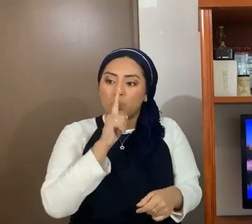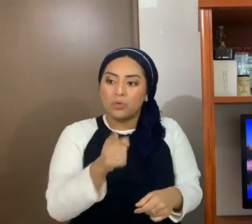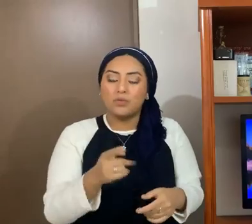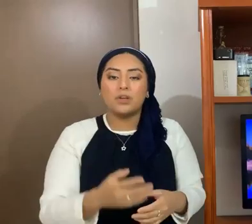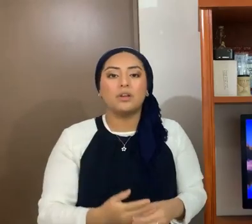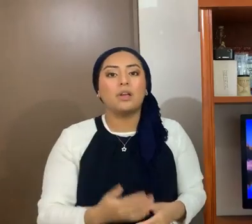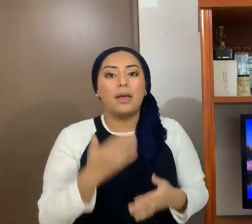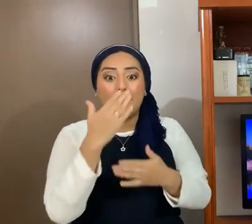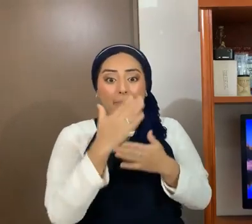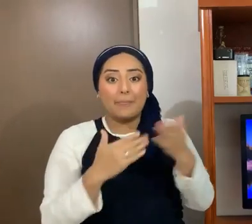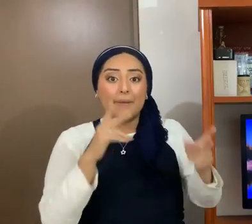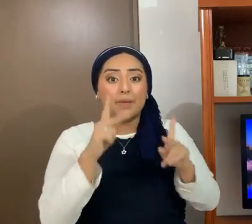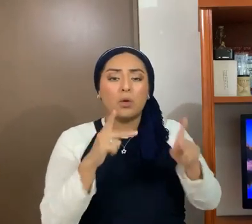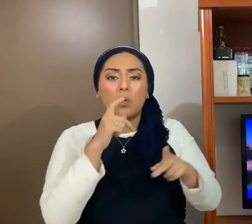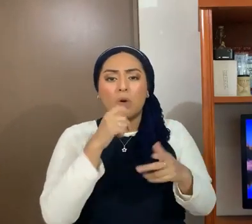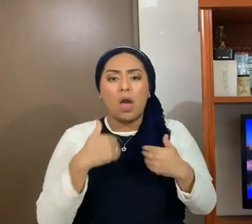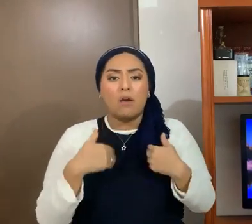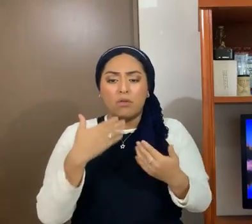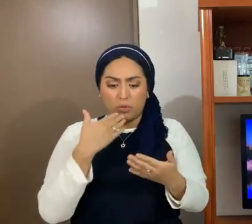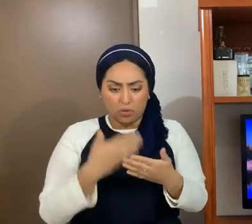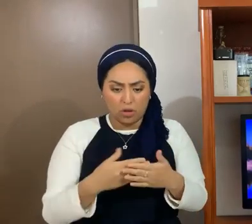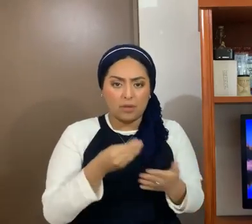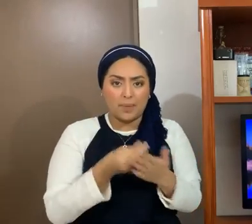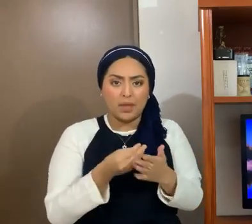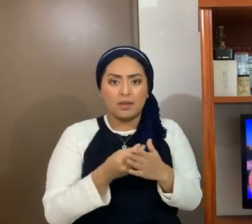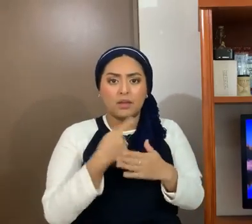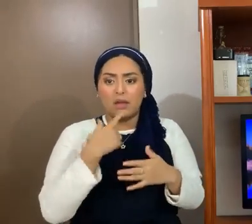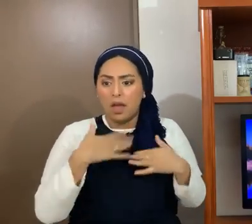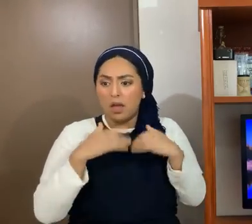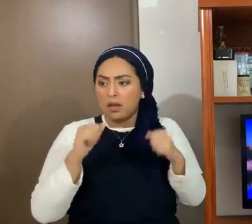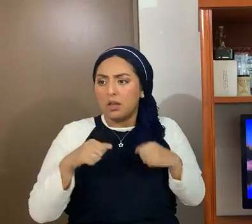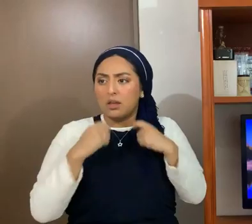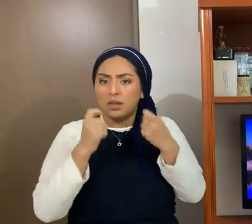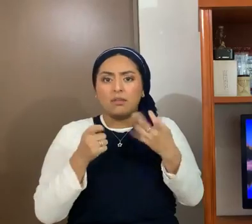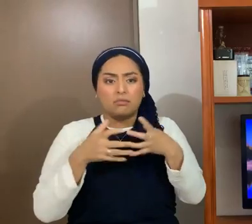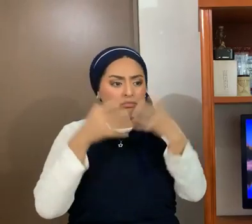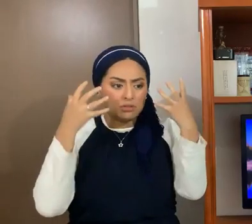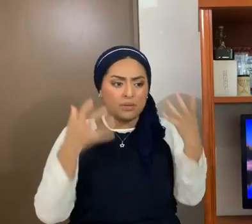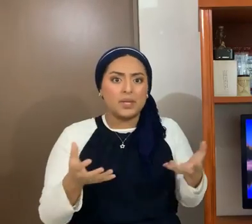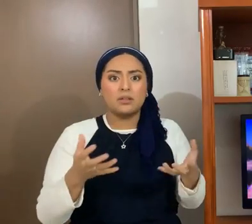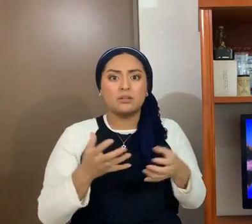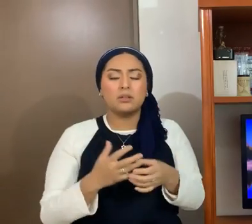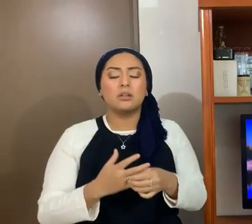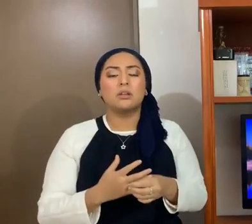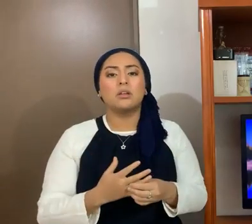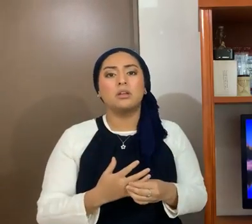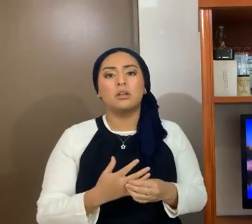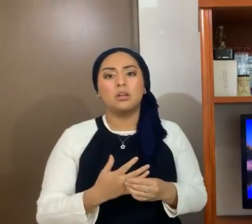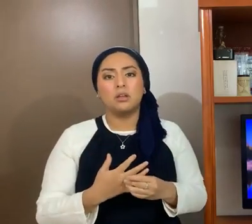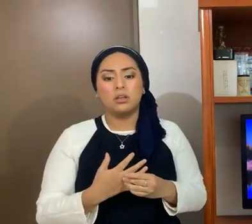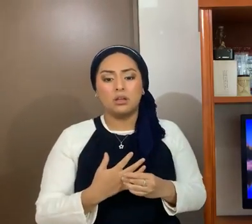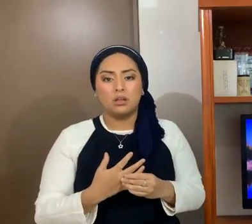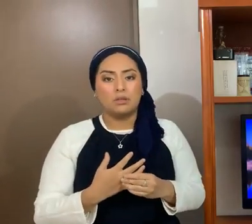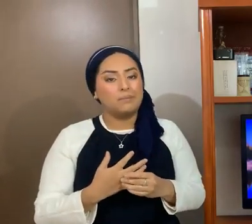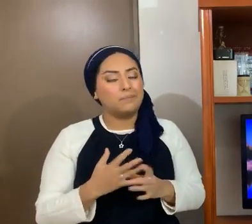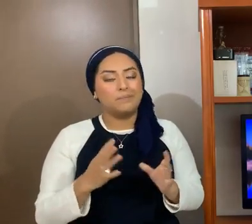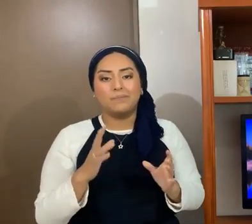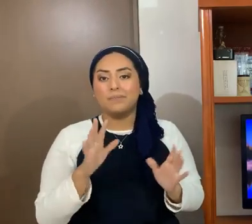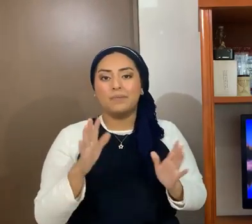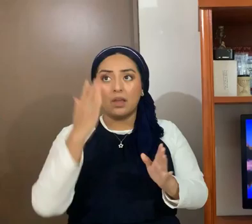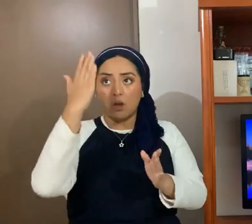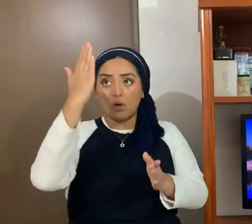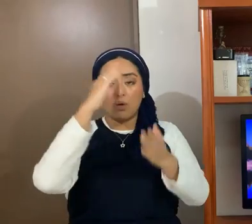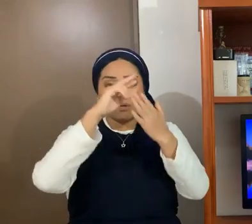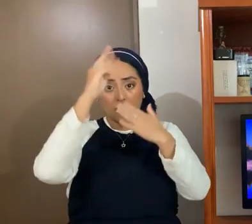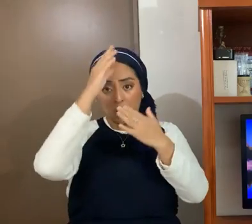veras. Hay personas que tienen buena posición y piensan, bueno, yo puedo dar muchísimo, puedo dar muchísimo, muchísimo, muchísimo. No, el